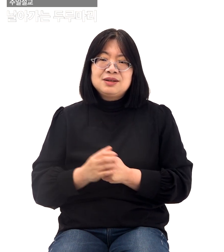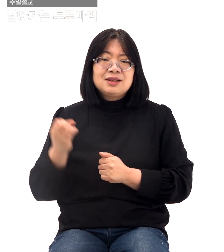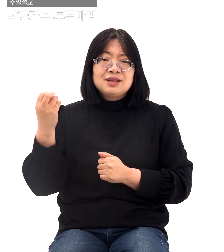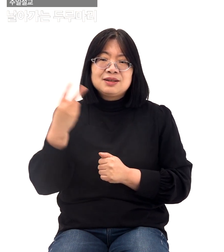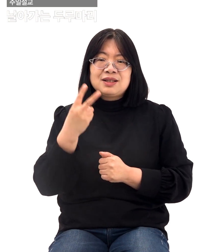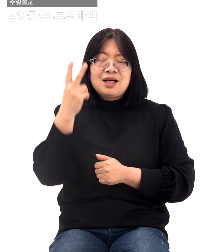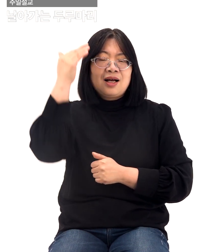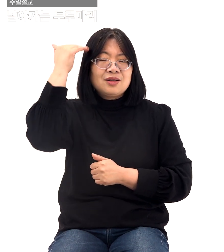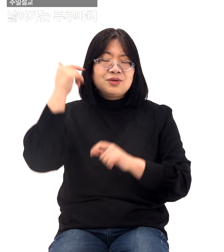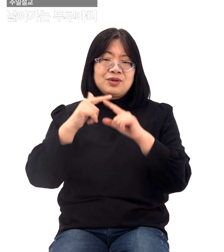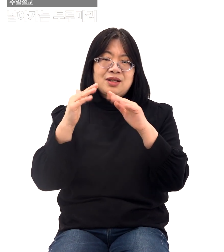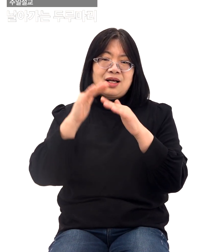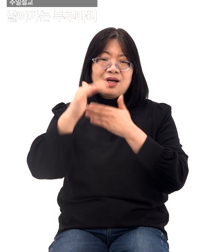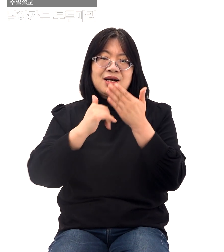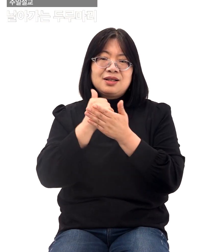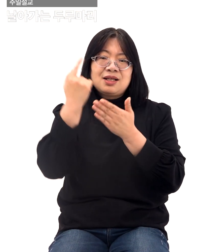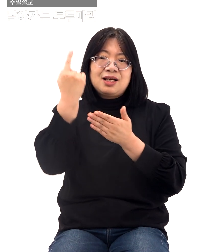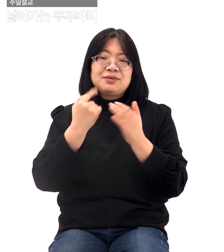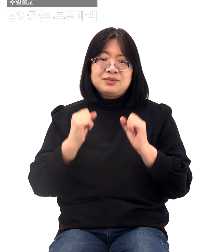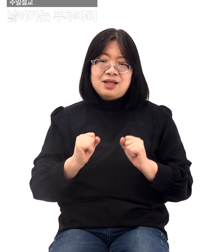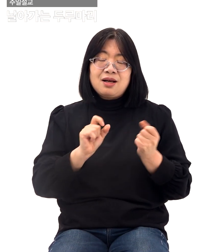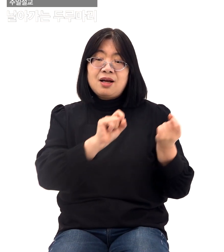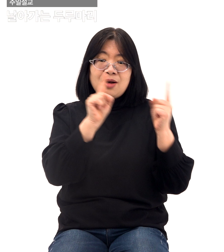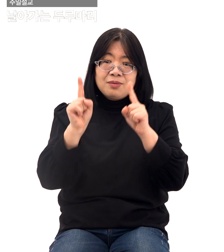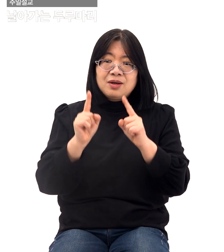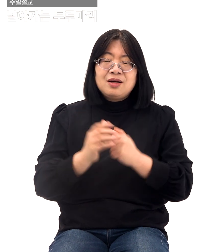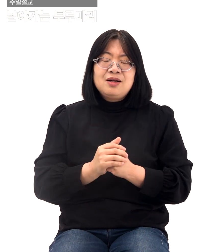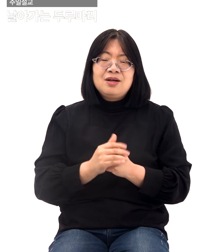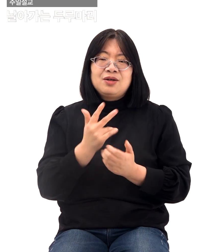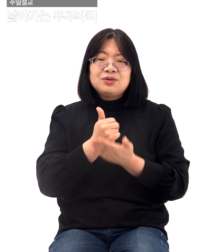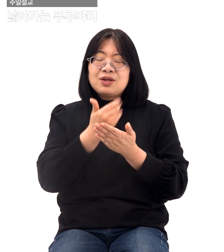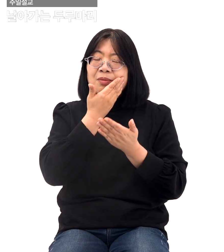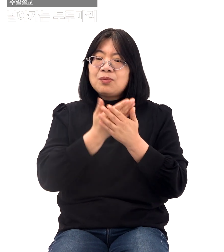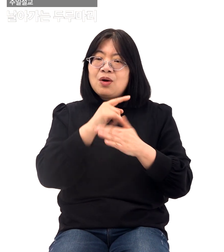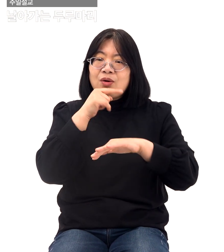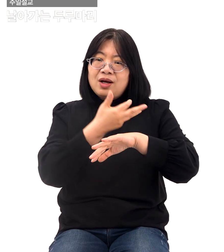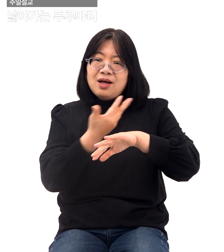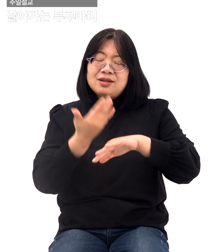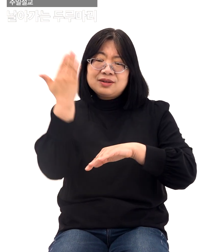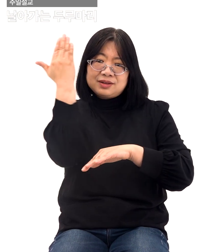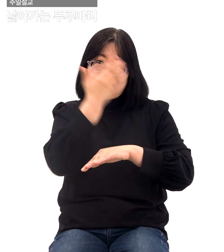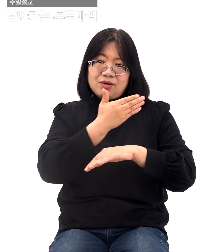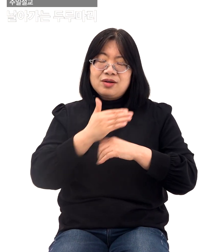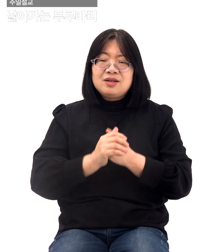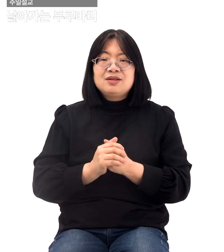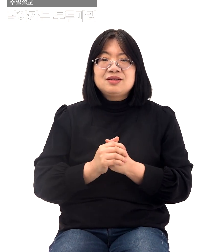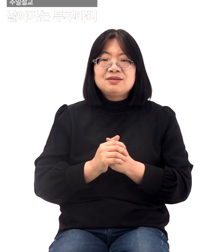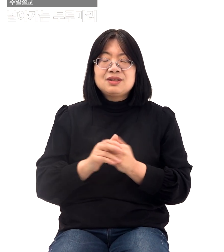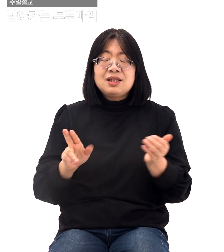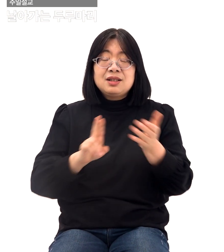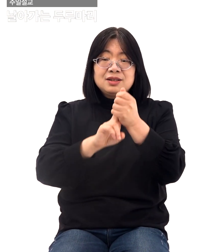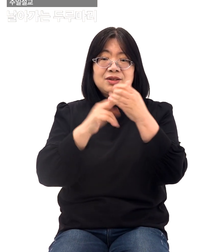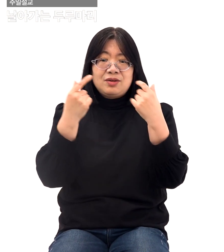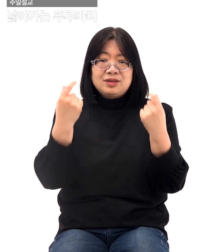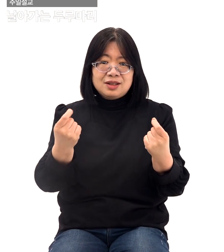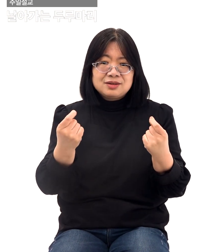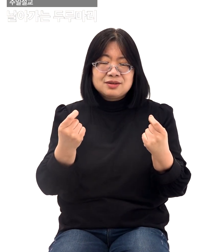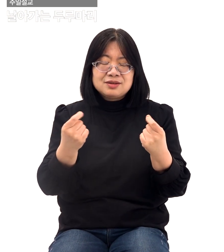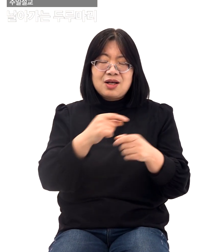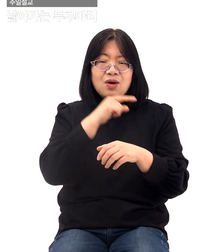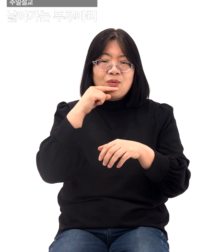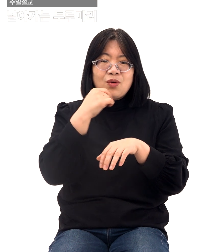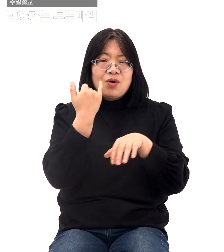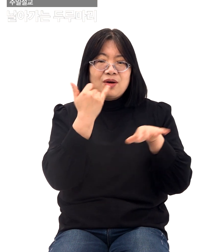다시 한번 한국교회가 하나님의 임재가 회복이 되고 주의 보혈로 정결케 되는 기적 같은